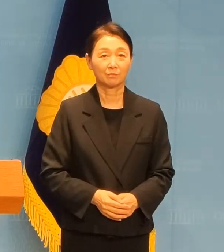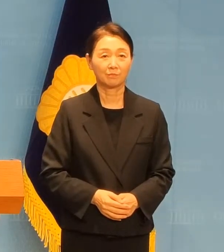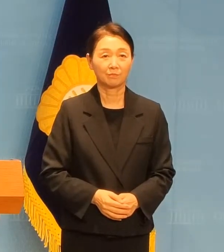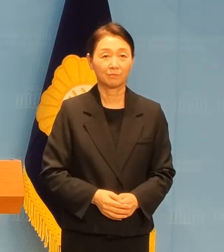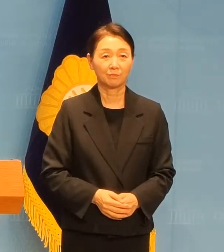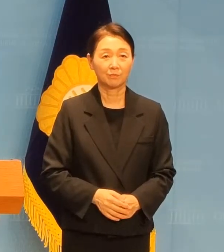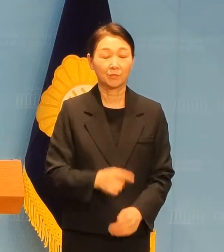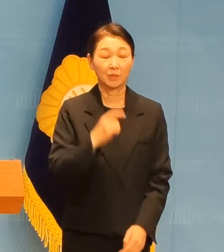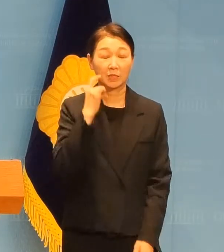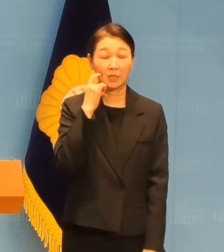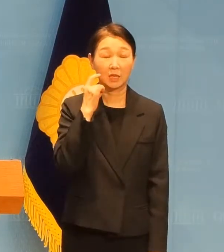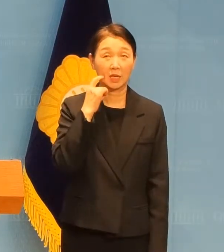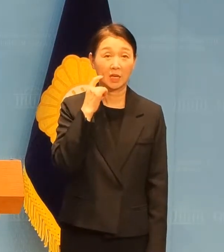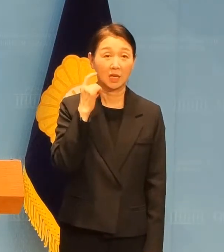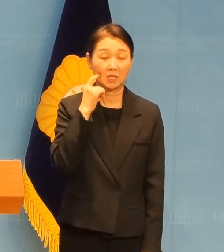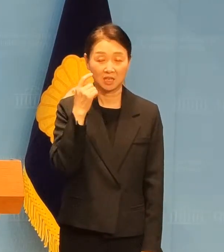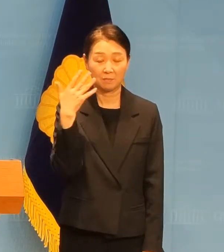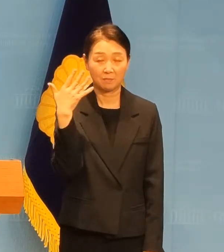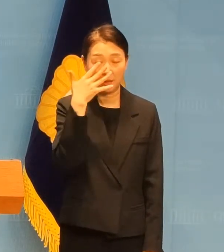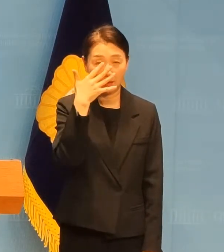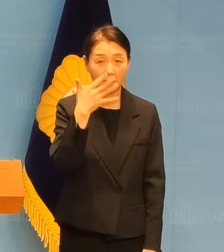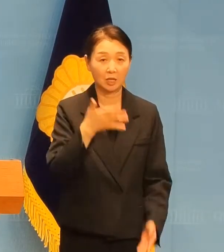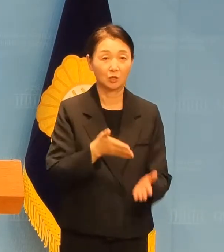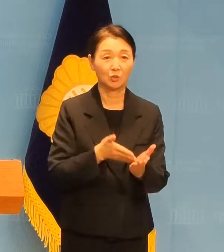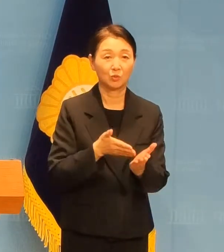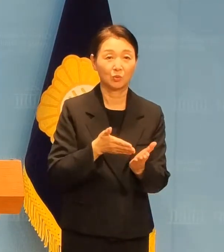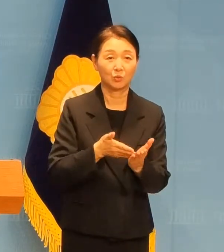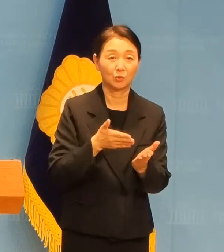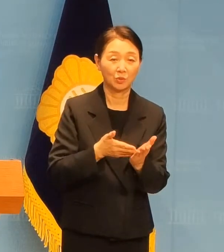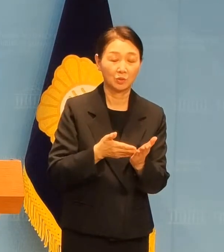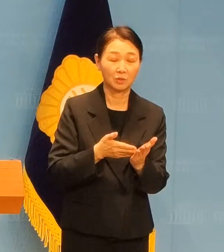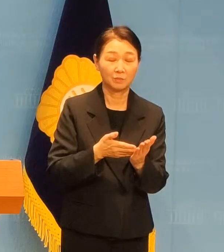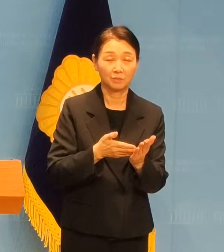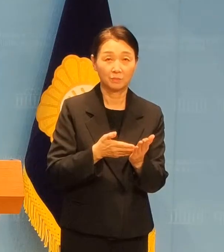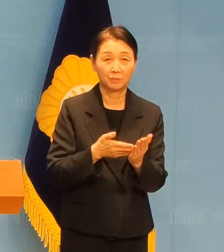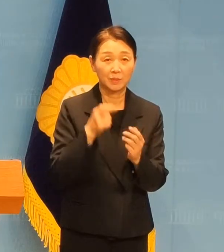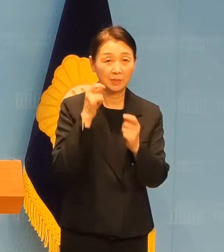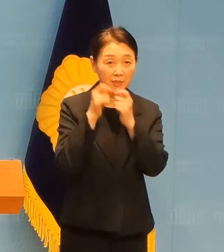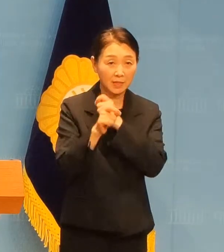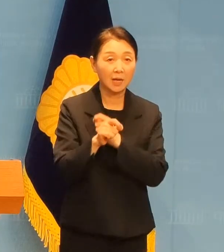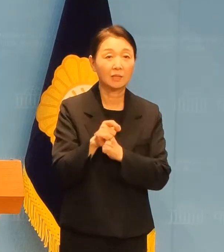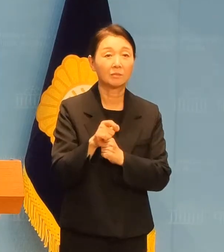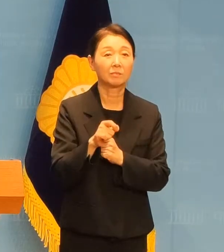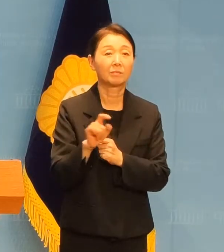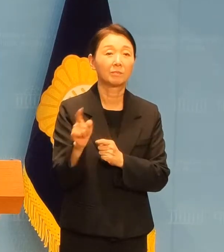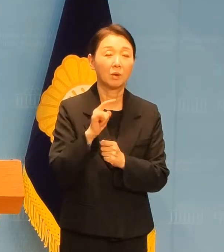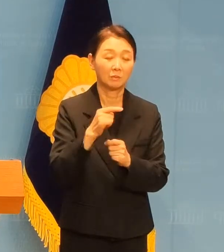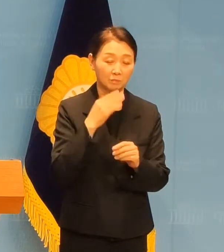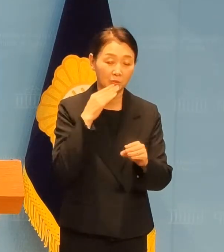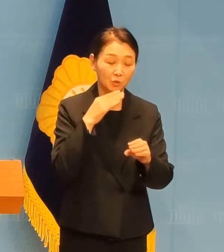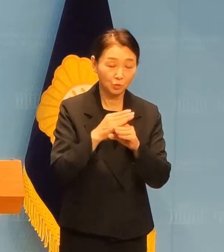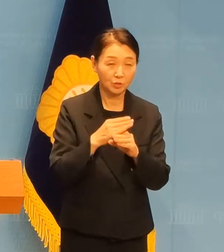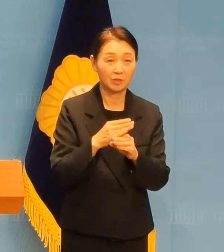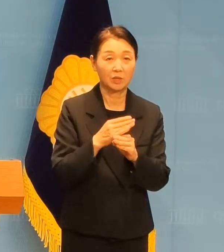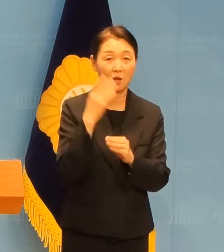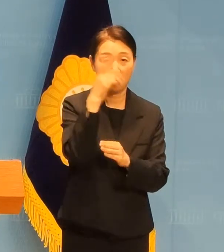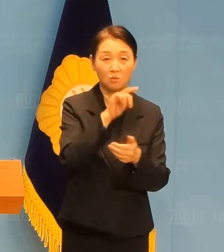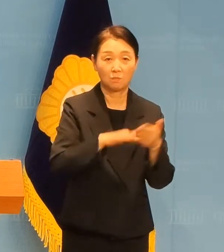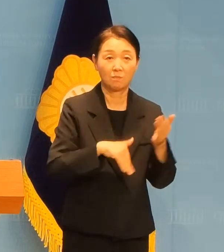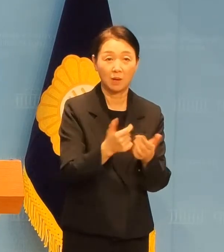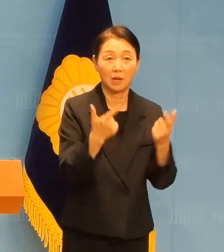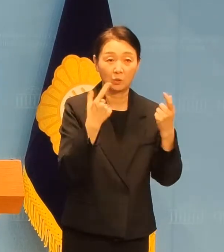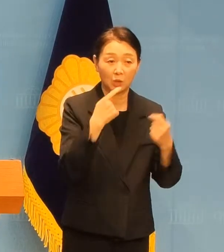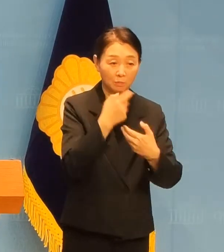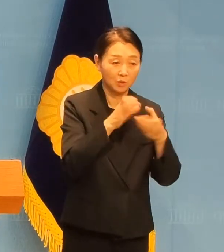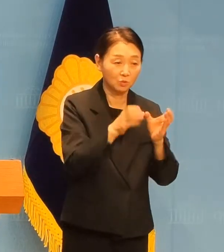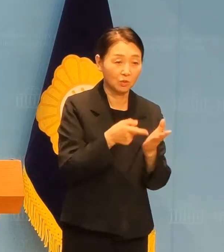딥페이크 정치 사기극은 민주주의에 대한 모독이자 정당 해산 사유입니다. 더불어민주당이